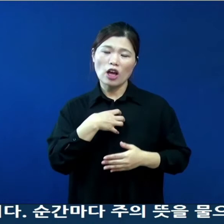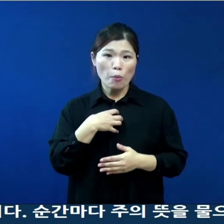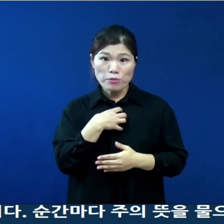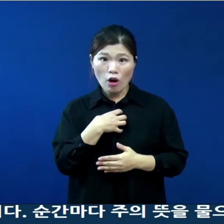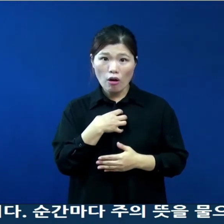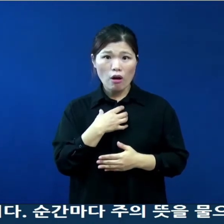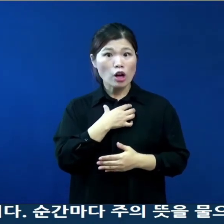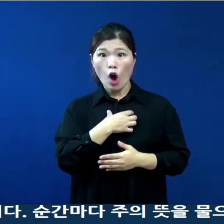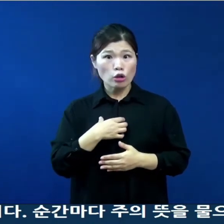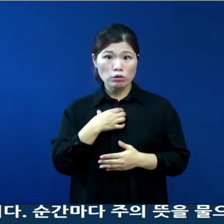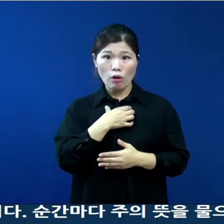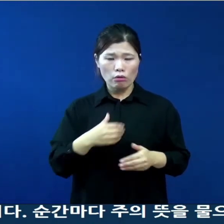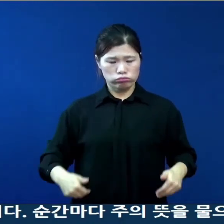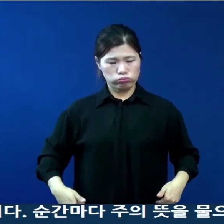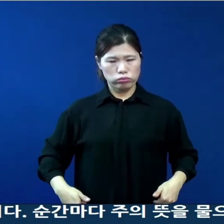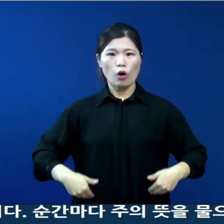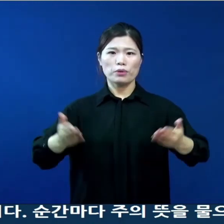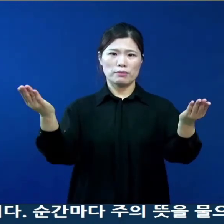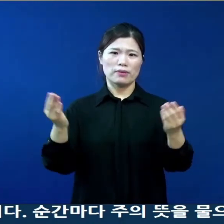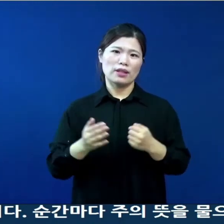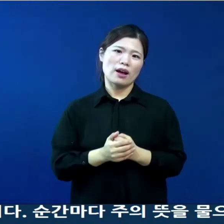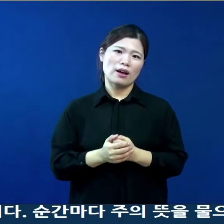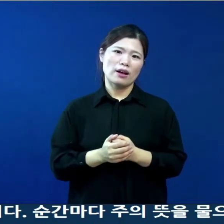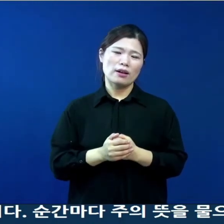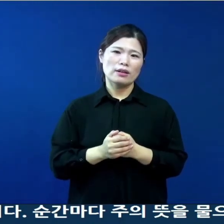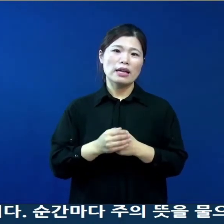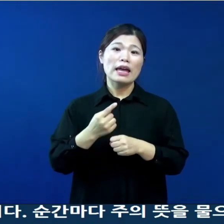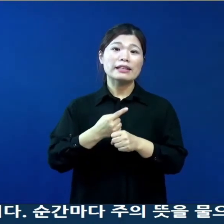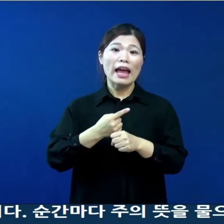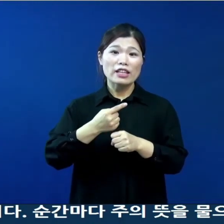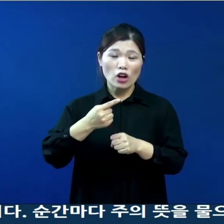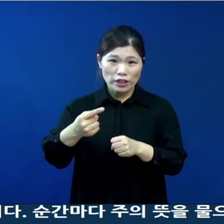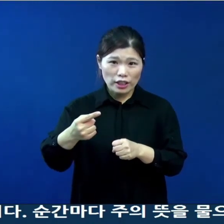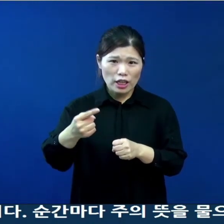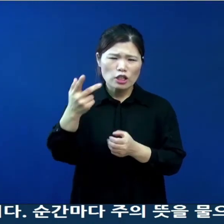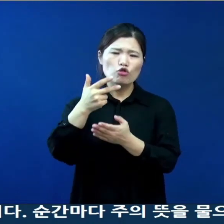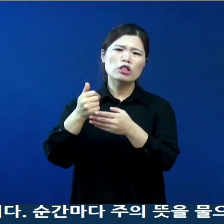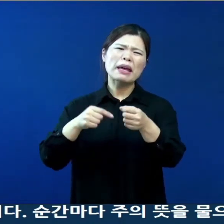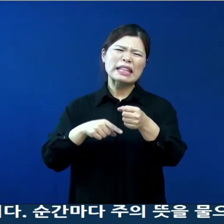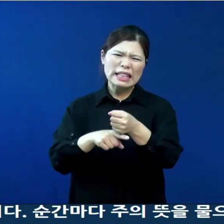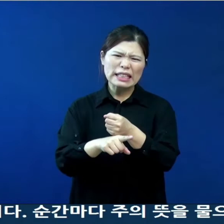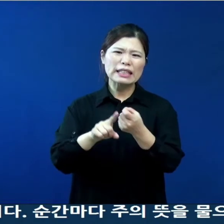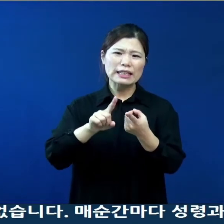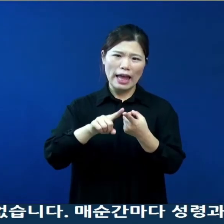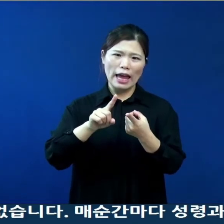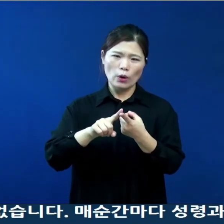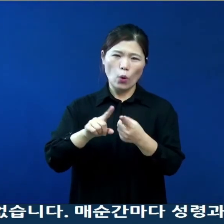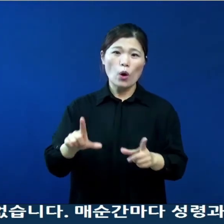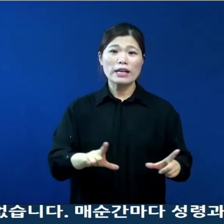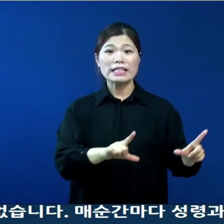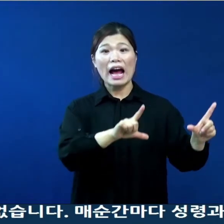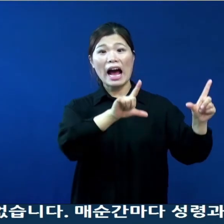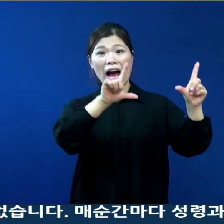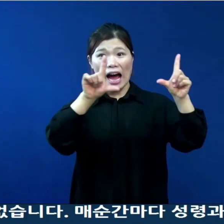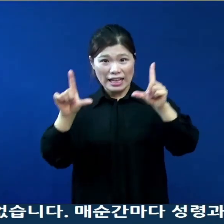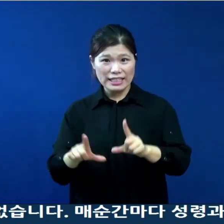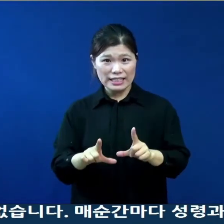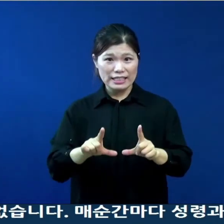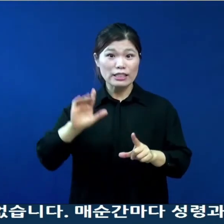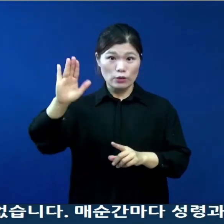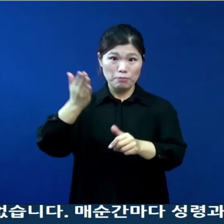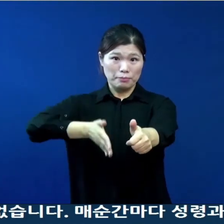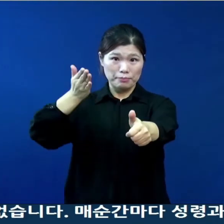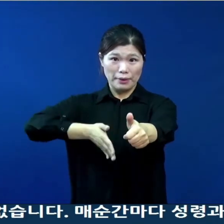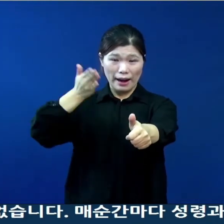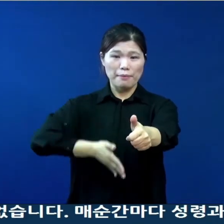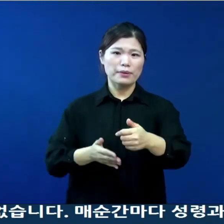걱정할 필요가 없는 것입니다. 그래서 내년 한 해를 주의 뜻대로 실제로 살아가는 원년으로 삼으시기 바랍니다. 여러분,